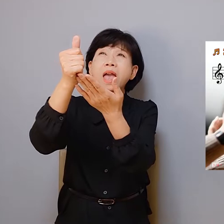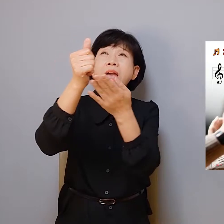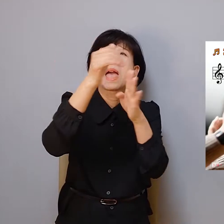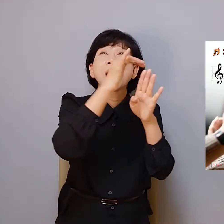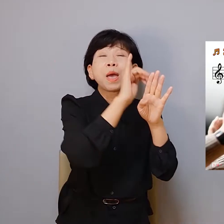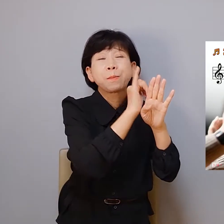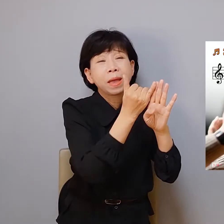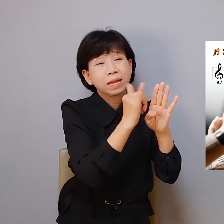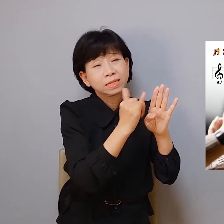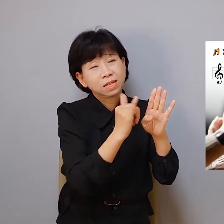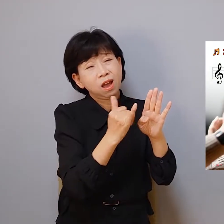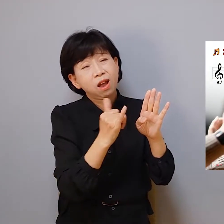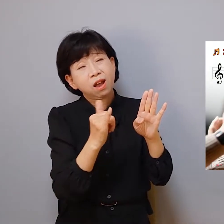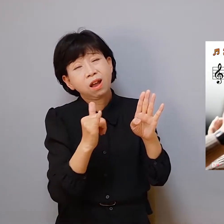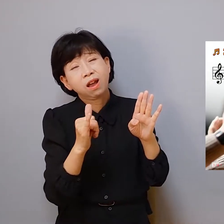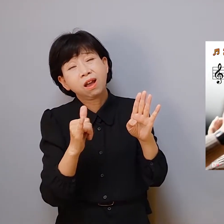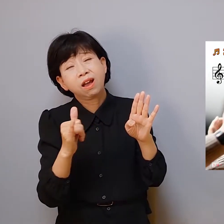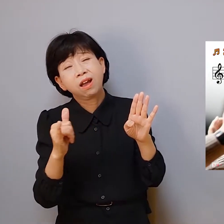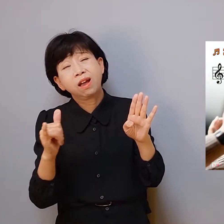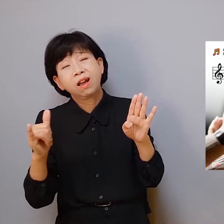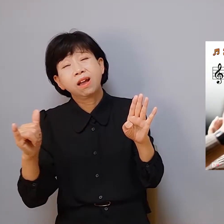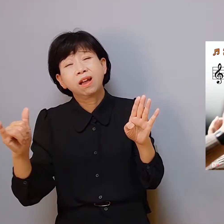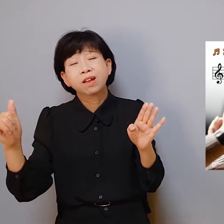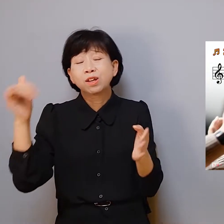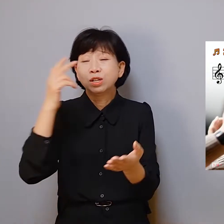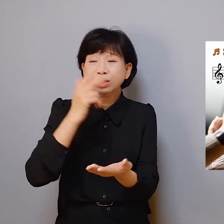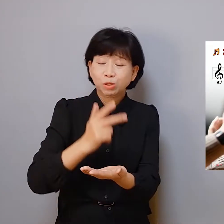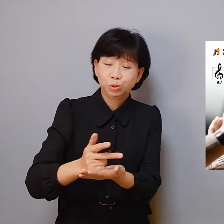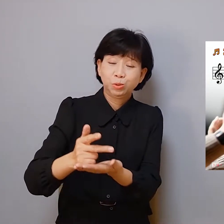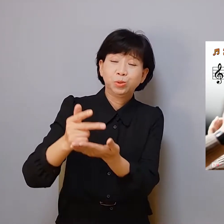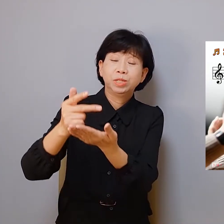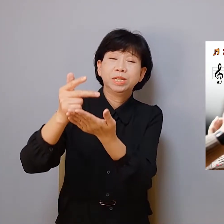주님의 백성,